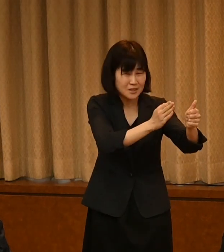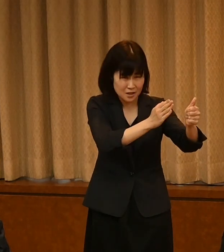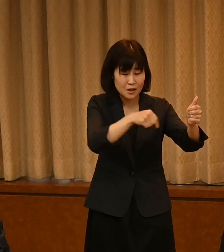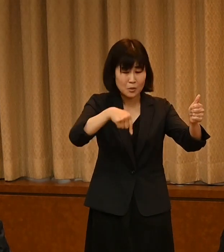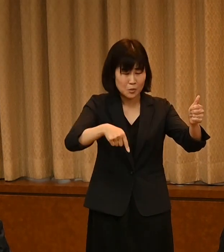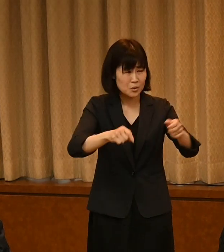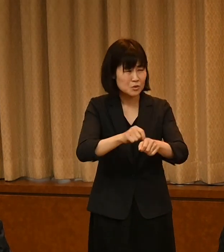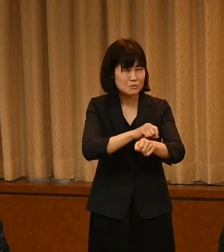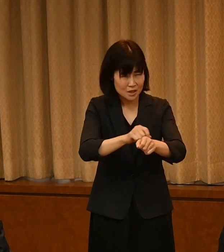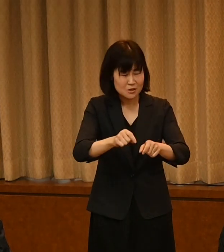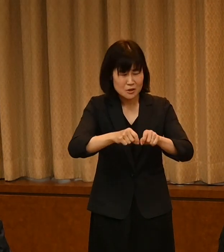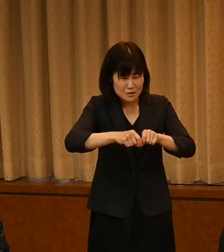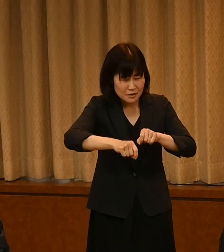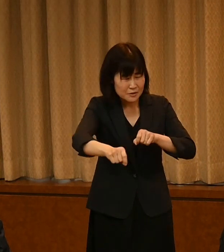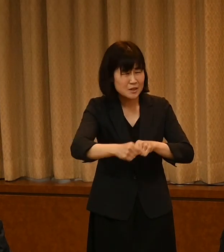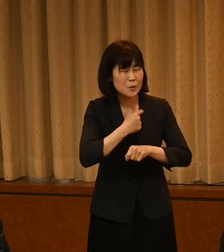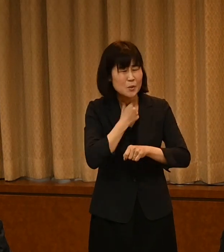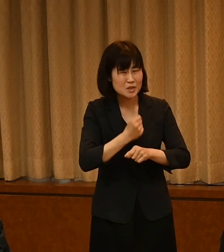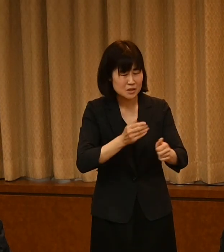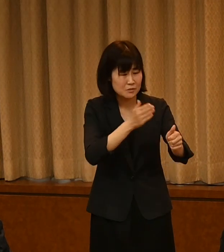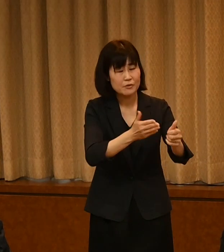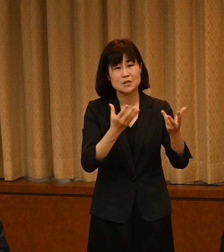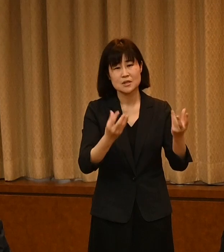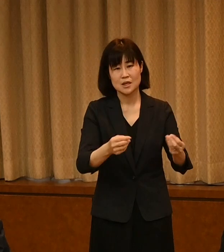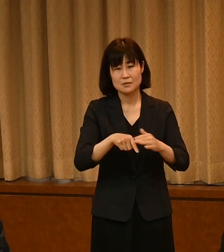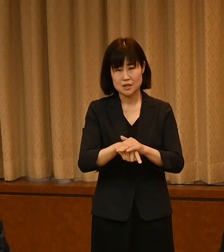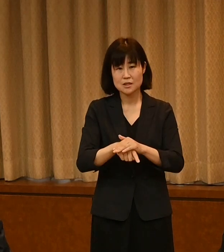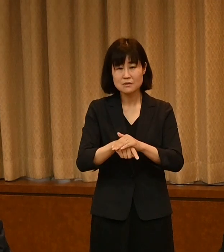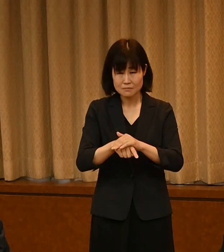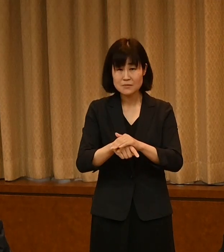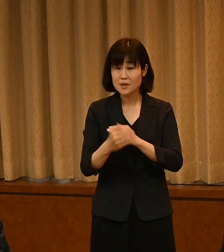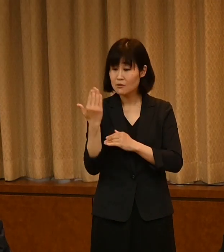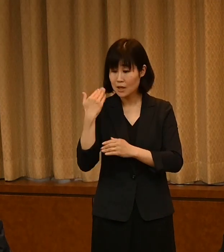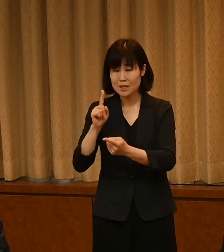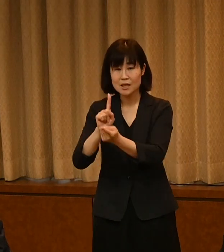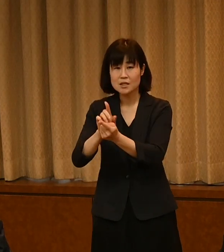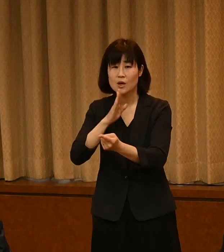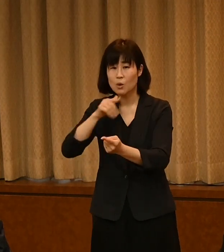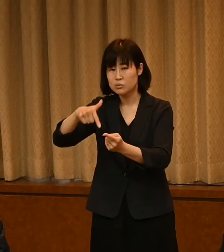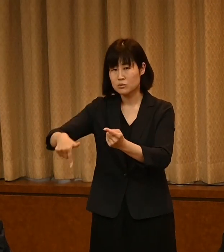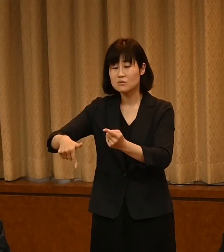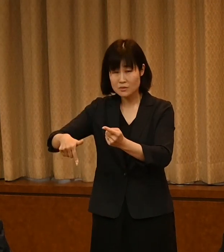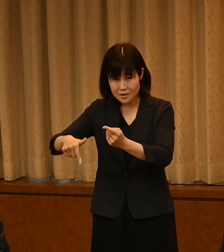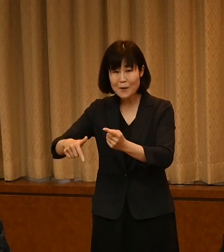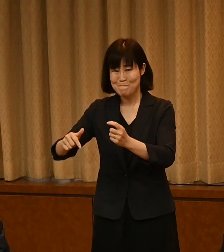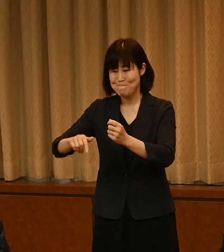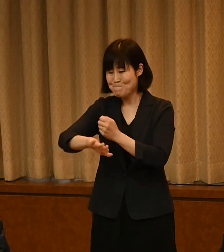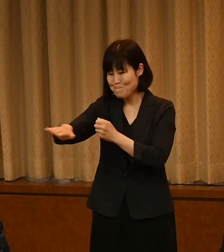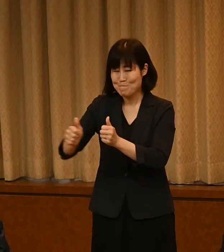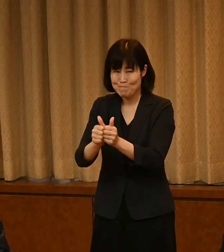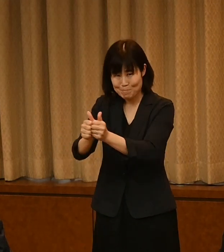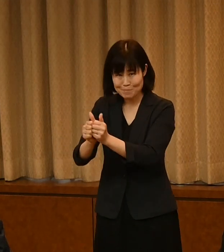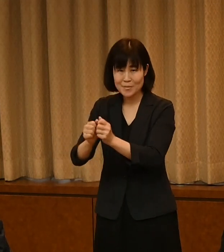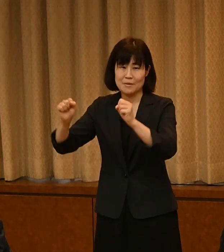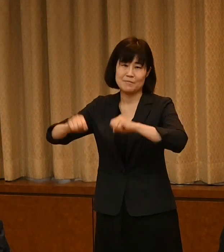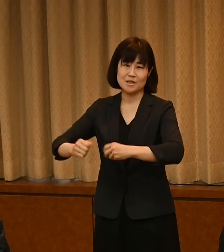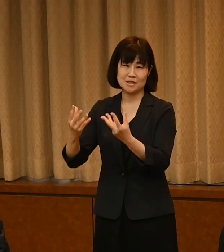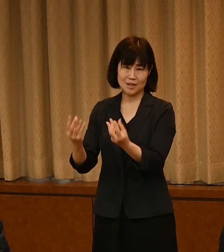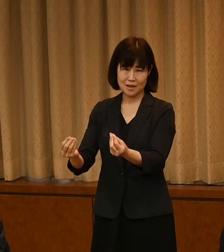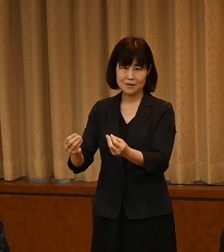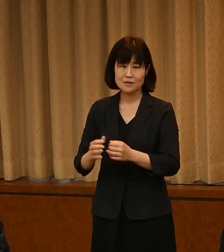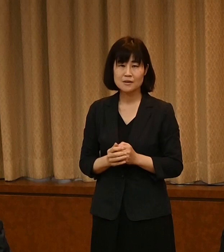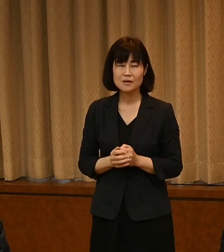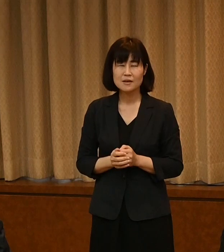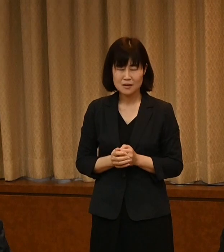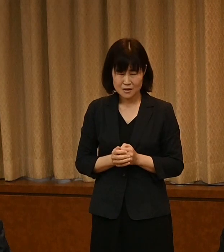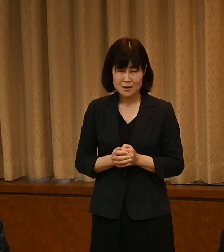会議において決定がなされたところでございます。事業者の皆様には大変心苦しいところでは